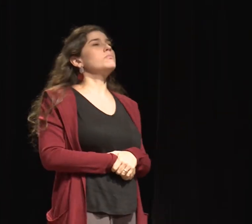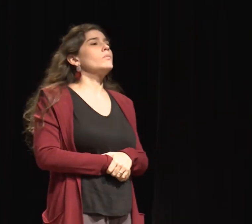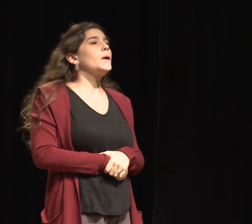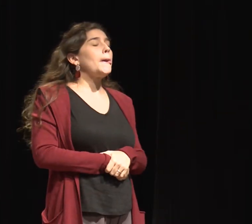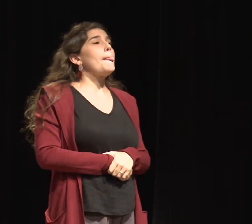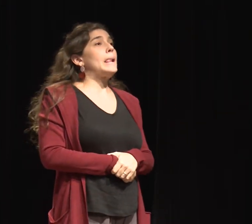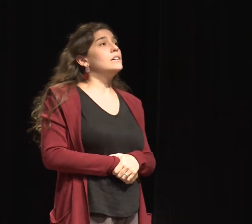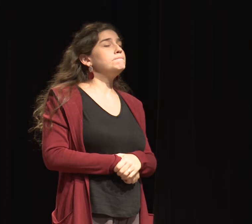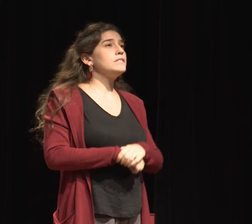aluno.